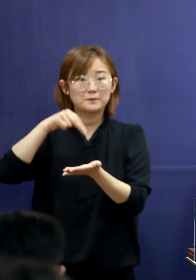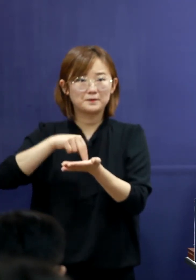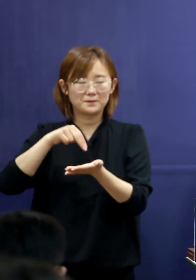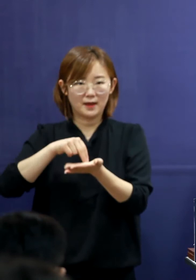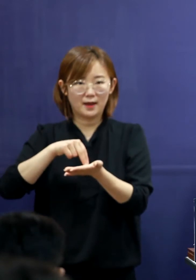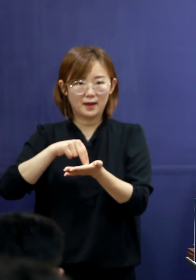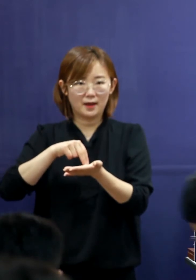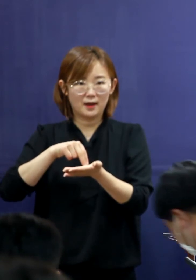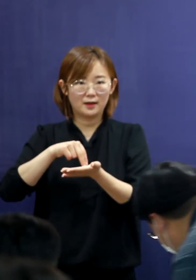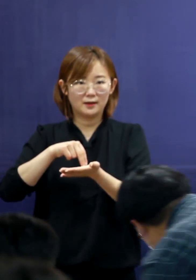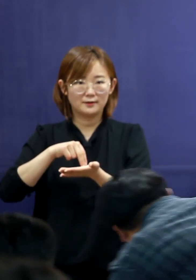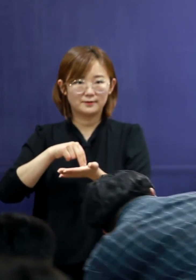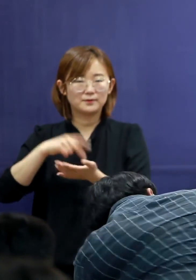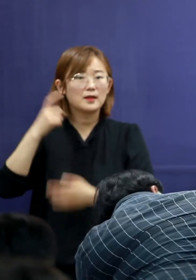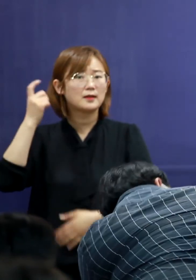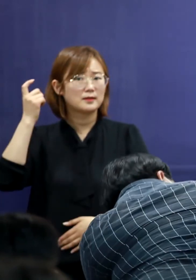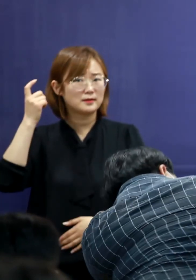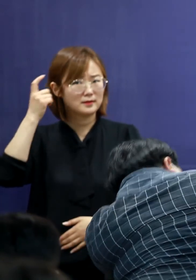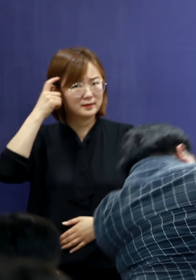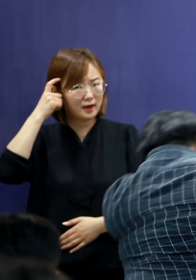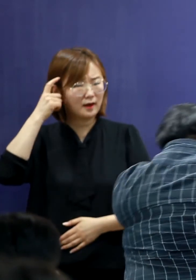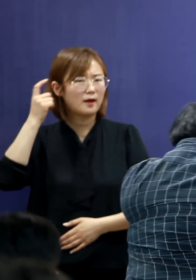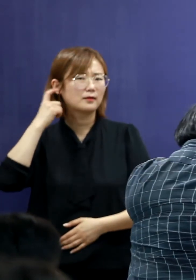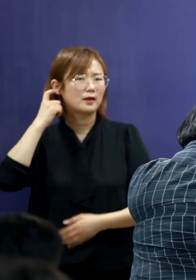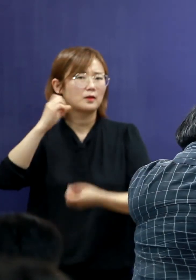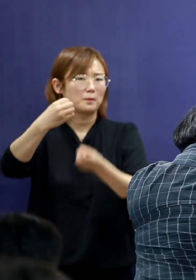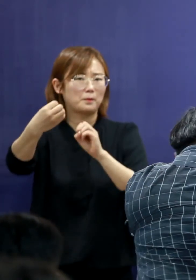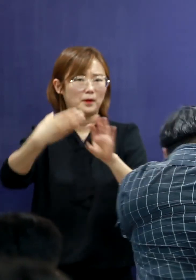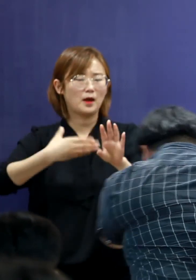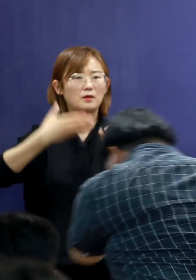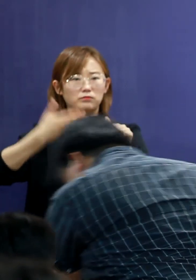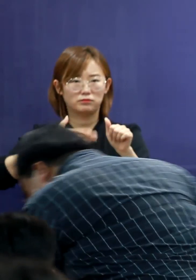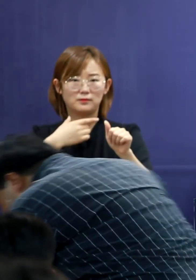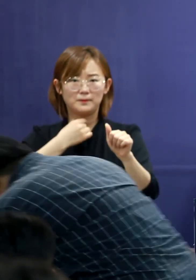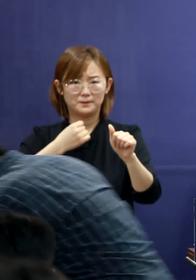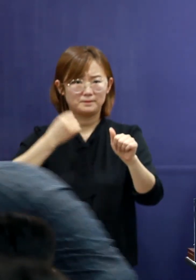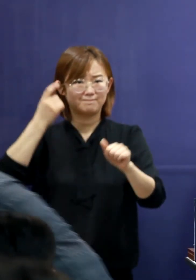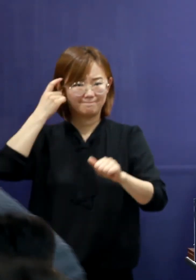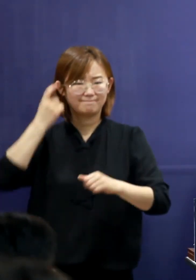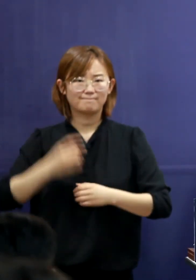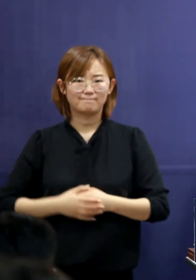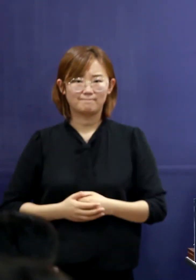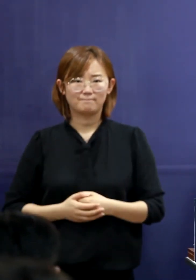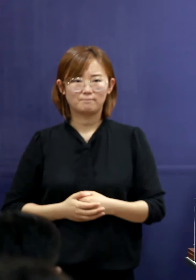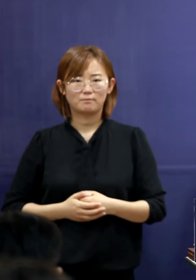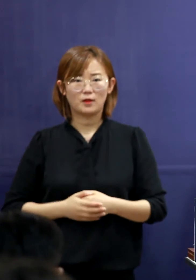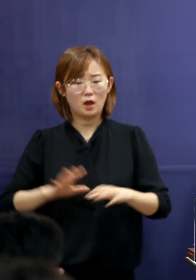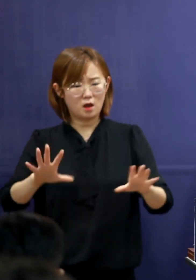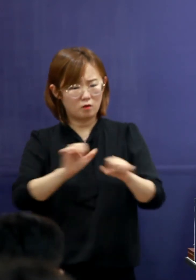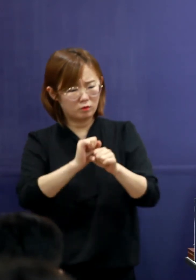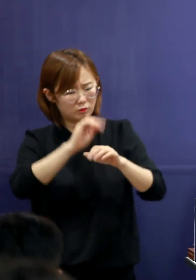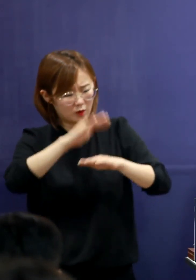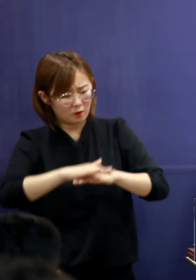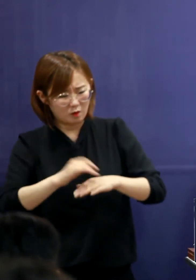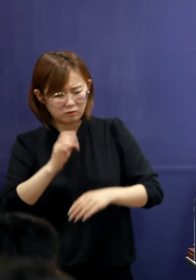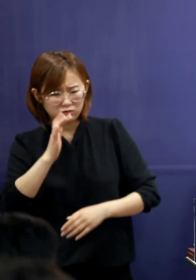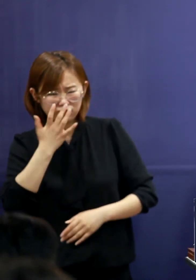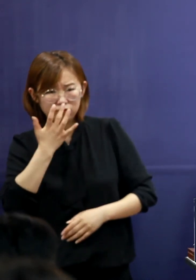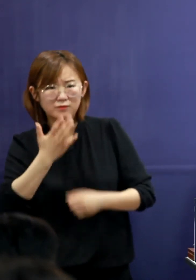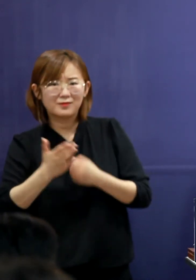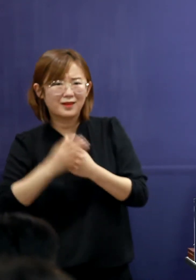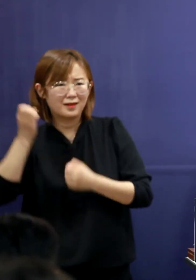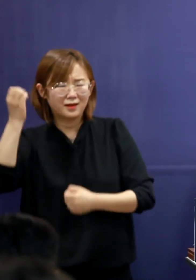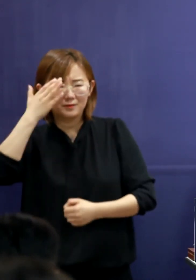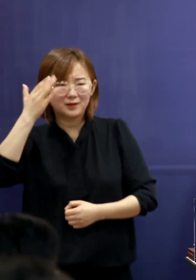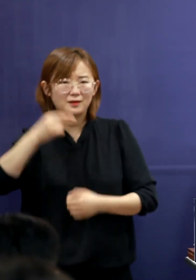좀 시장님 생각을 좀 들어보려고 하는 거예요. 이 내용을 지금 내용을 파악해야 제 생각을 말씀드릴 수가 있는데 이 부분은